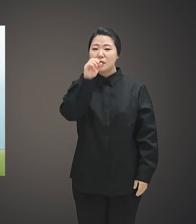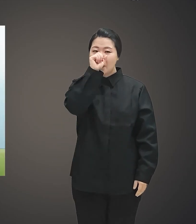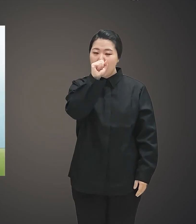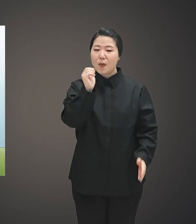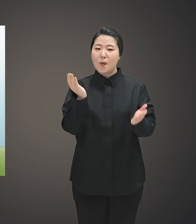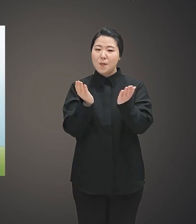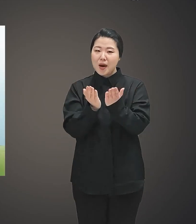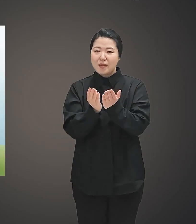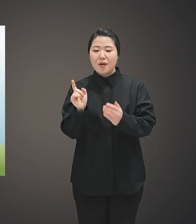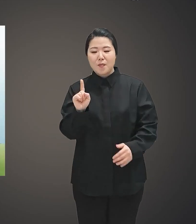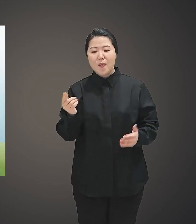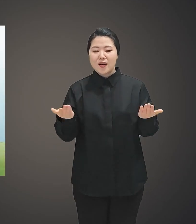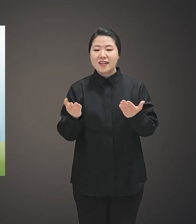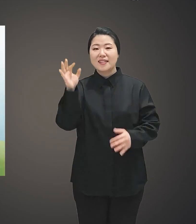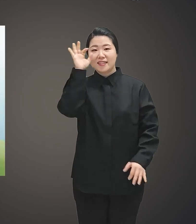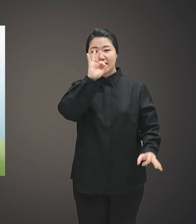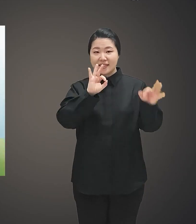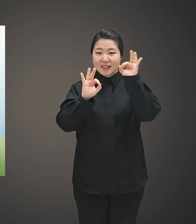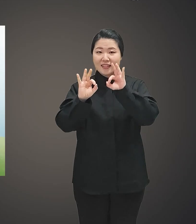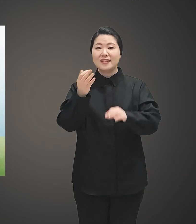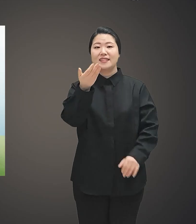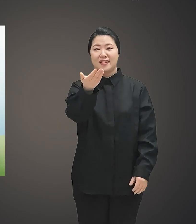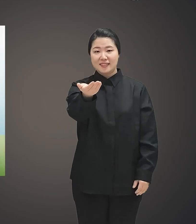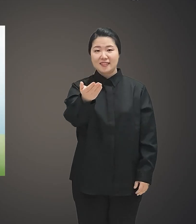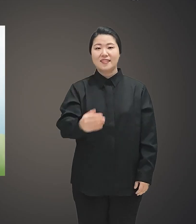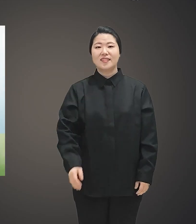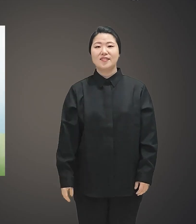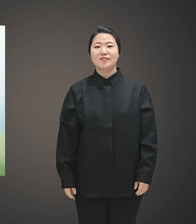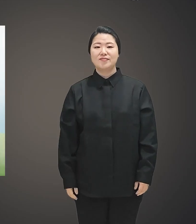좋아하는 것을 찾고 진로를 탐색하는 너에게